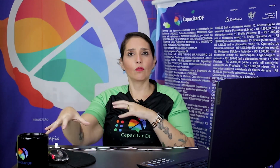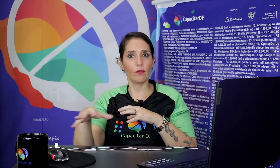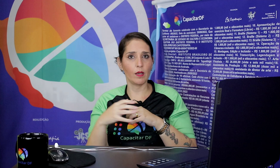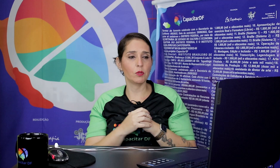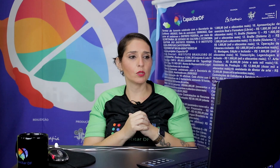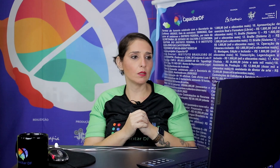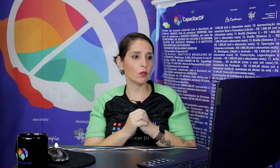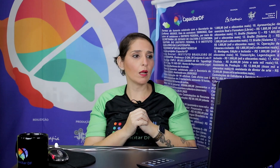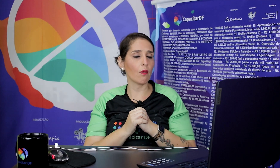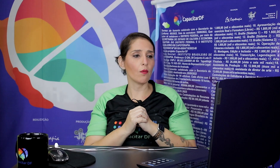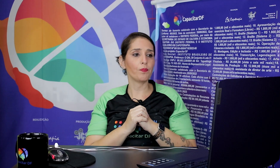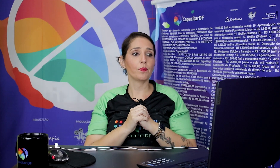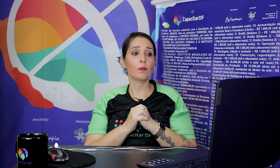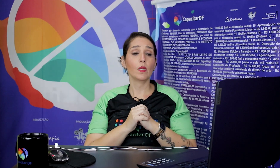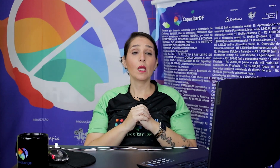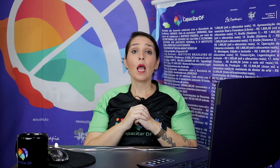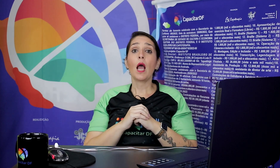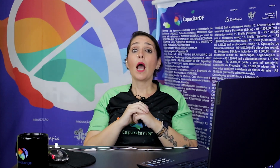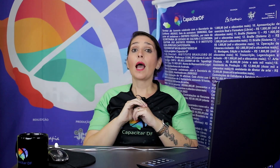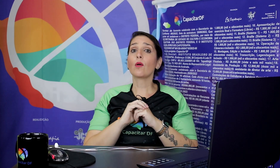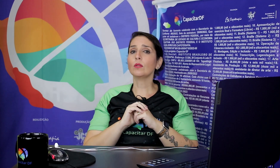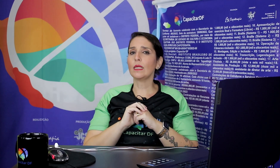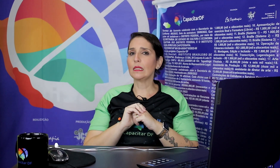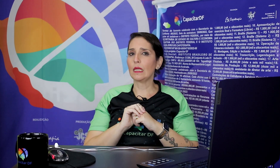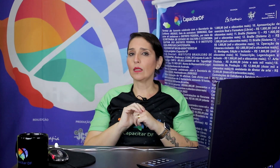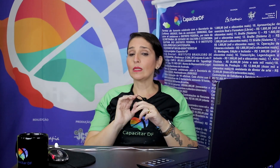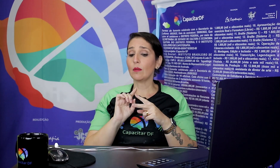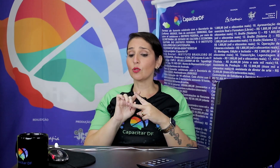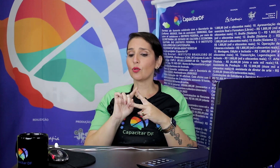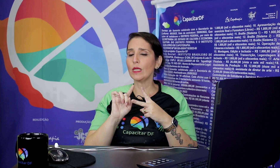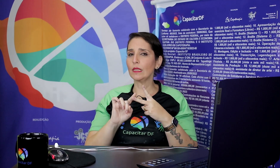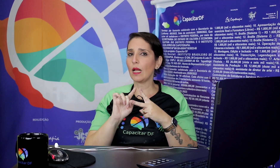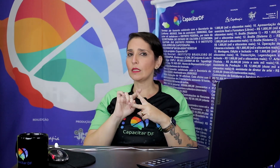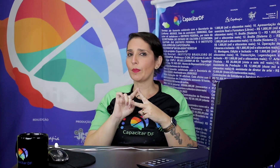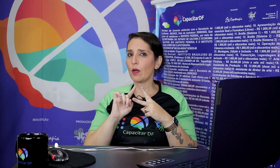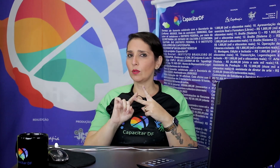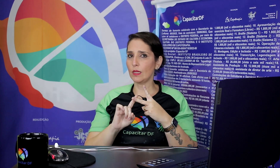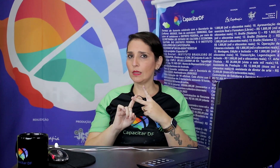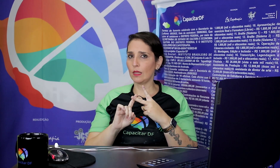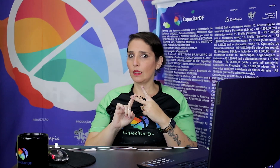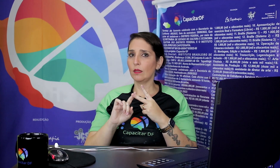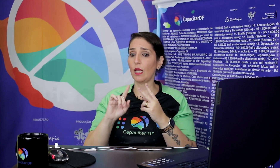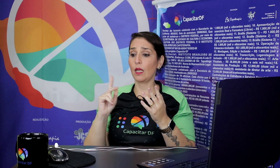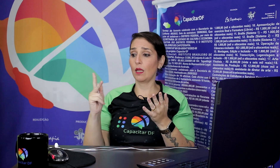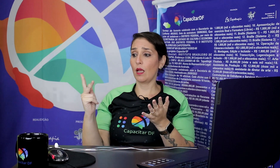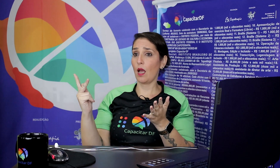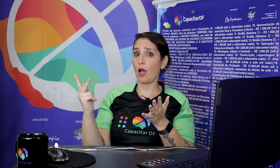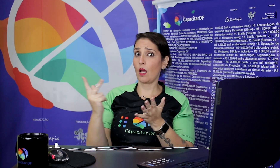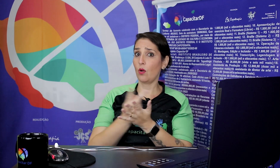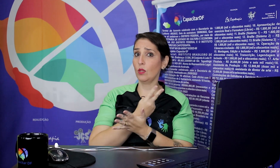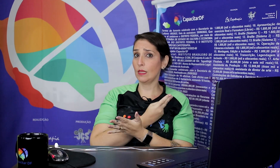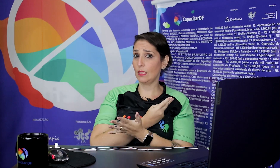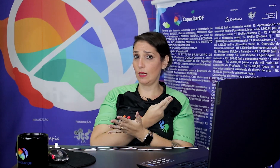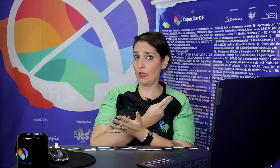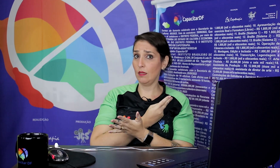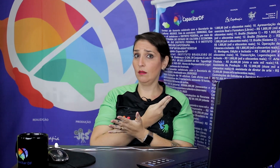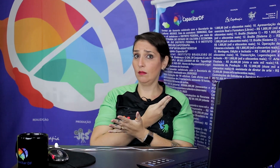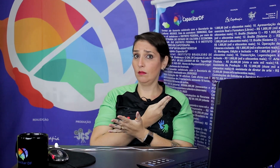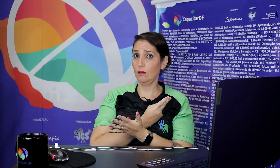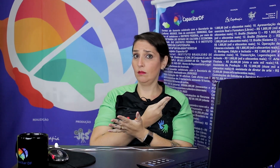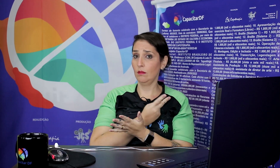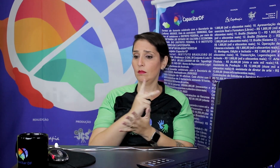é um verbo direcional. Acontecer. Nós temos dois sinais para acontecer. Tem